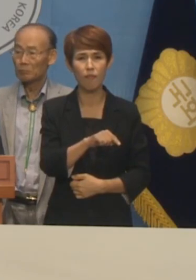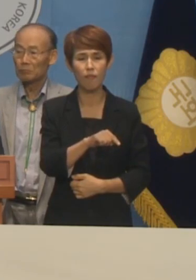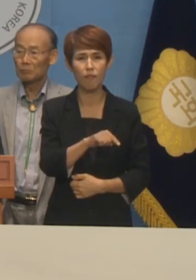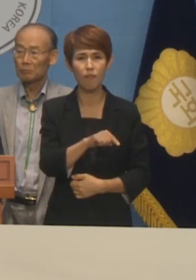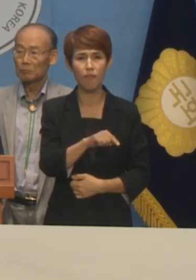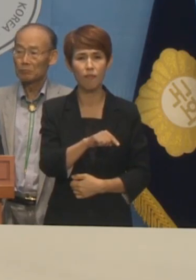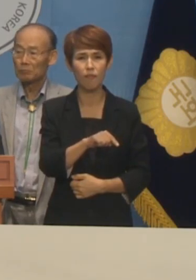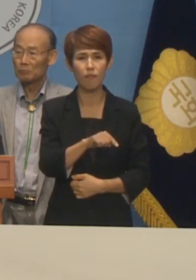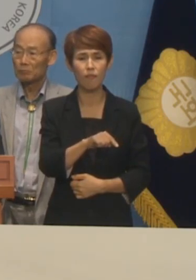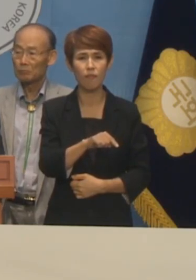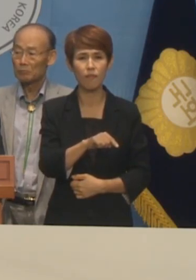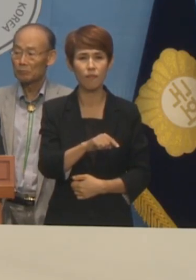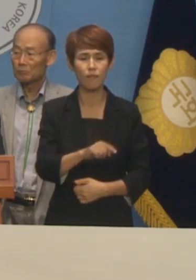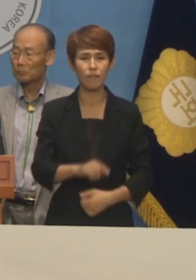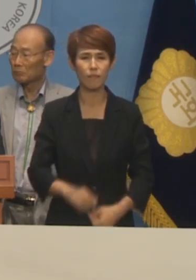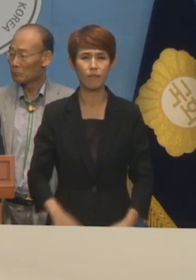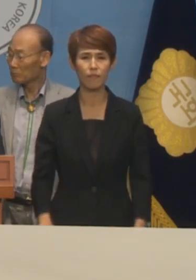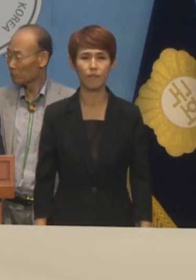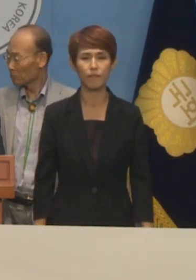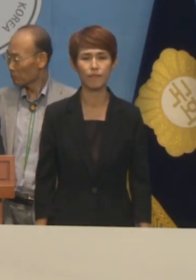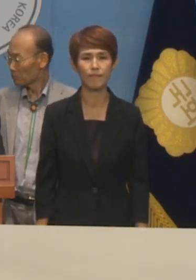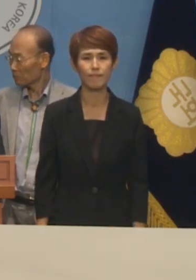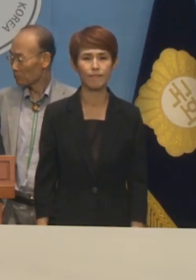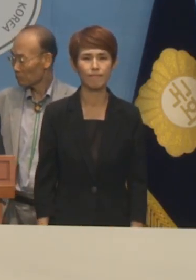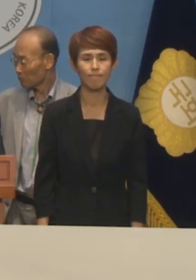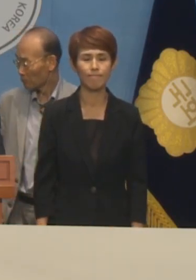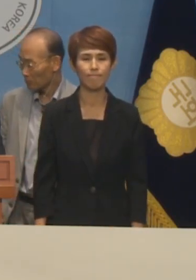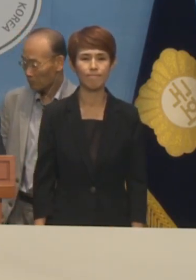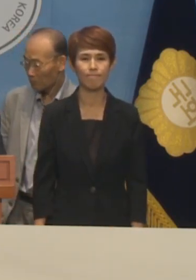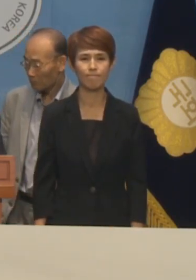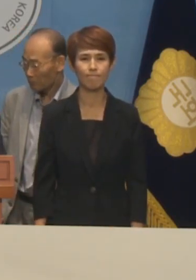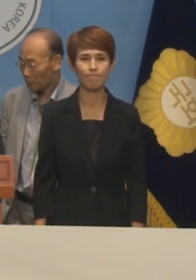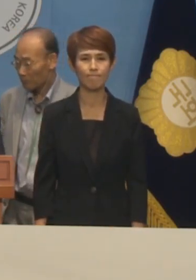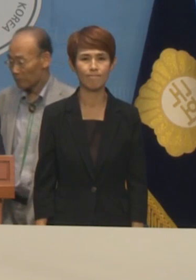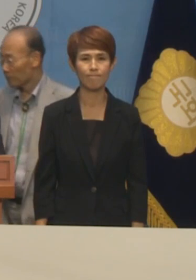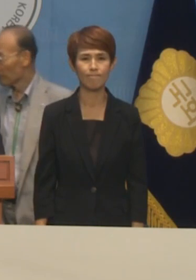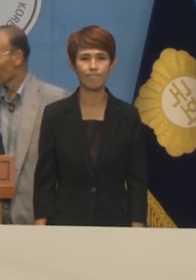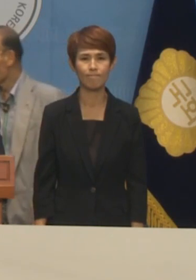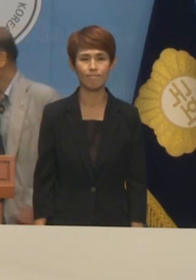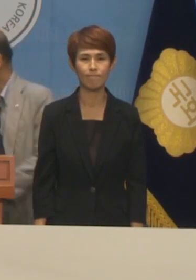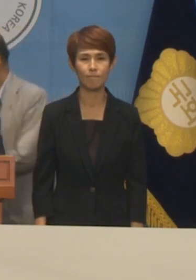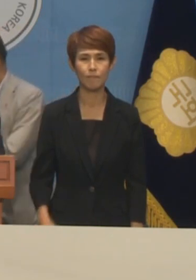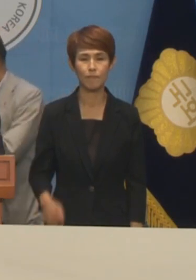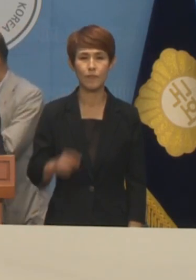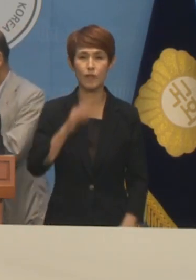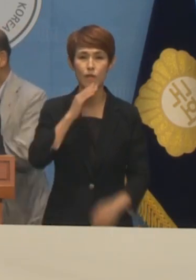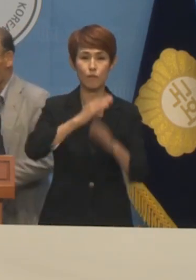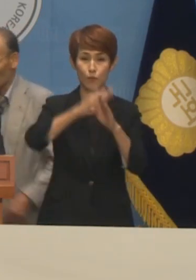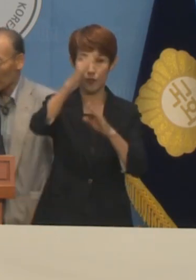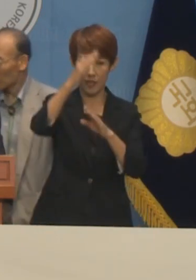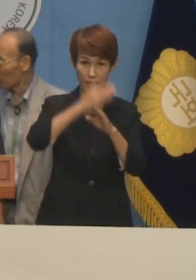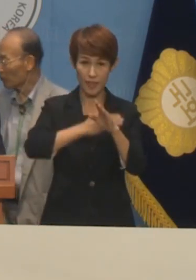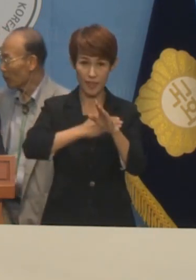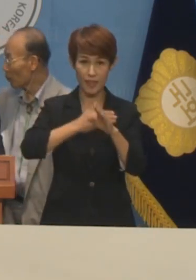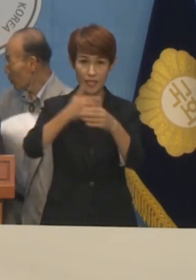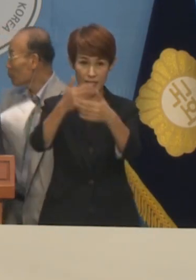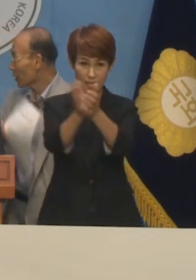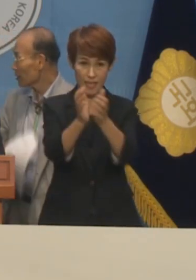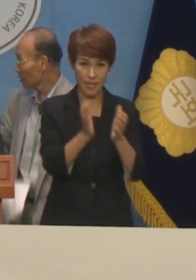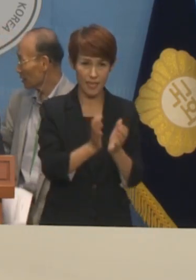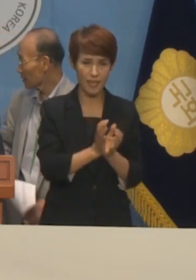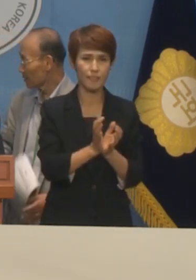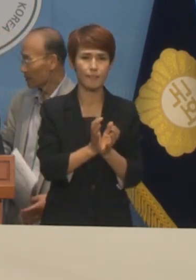할 수 있단 말인가 묻고 있다. 남북 당국 간